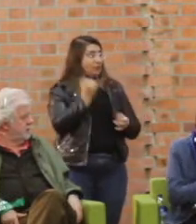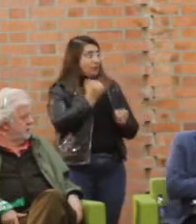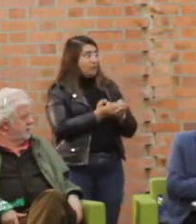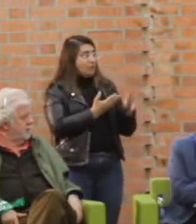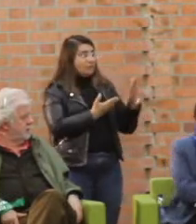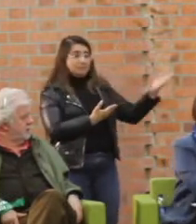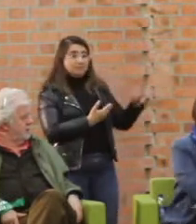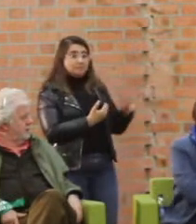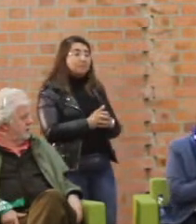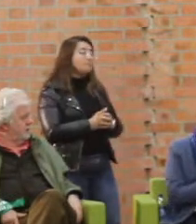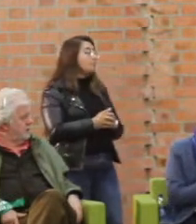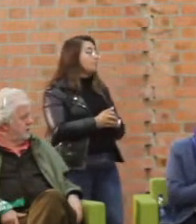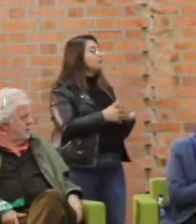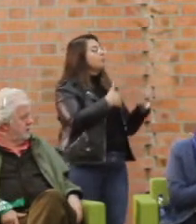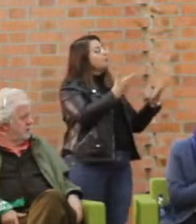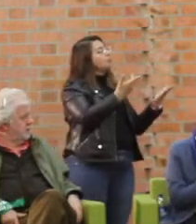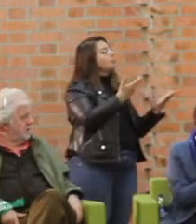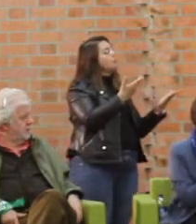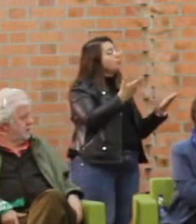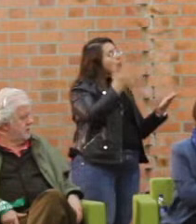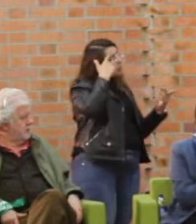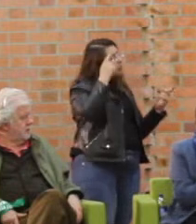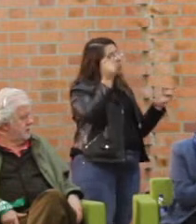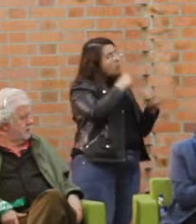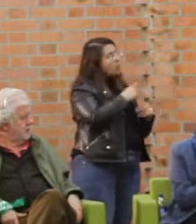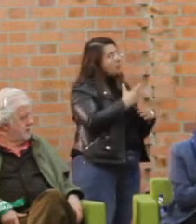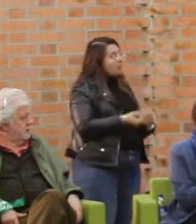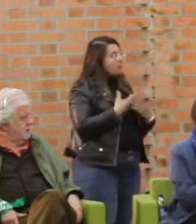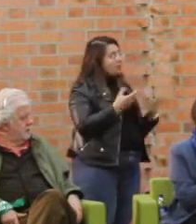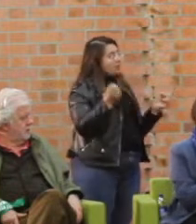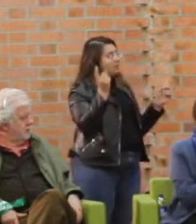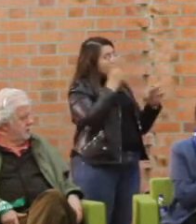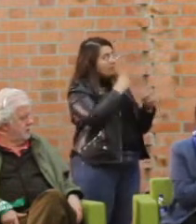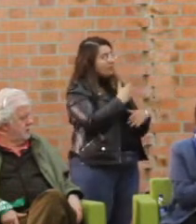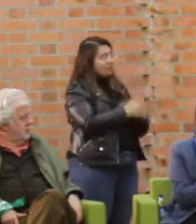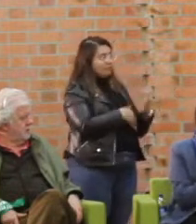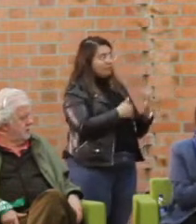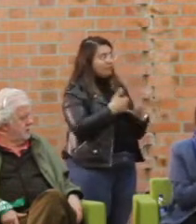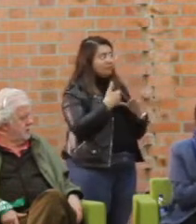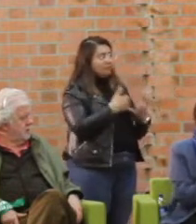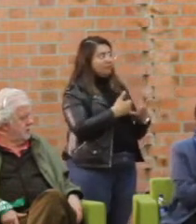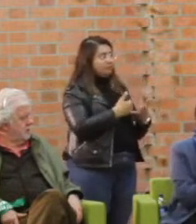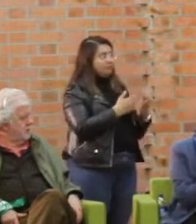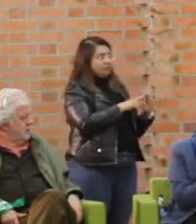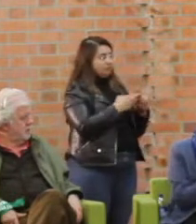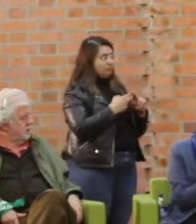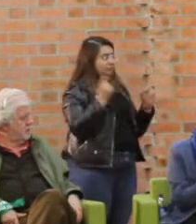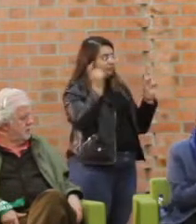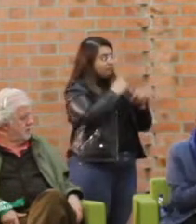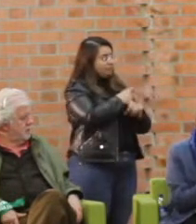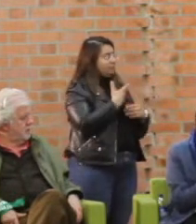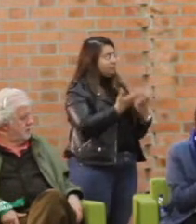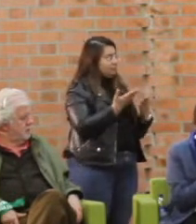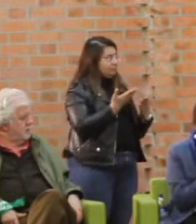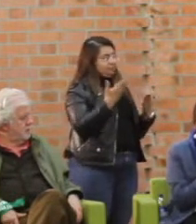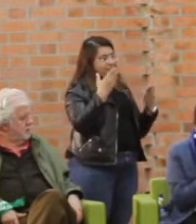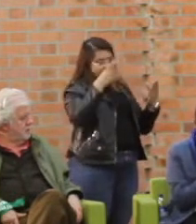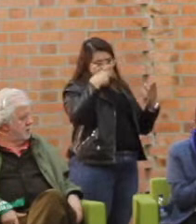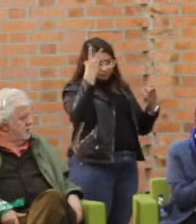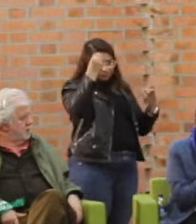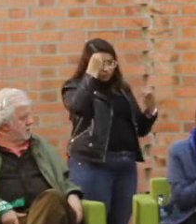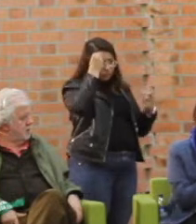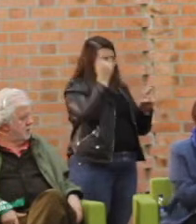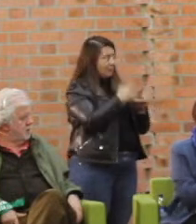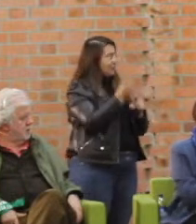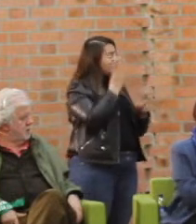Daiana Alexa Cómo crees tú que un premio como el que hoy estamos lanzando puede aportar al cuestionamiento de Esas reglas morales que